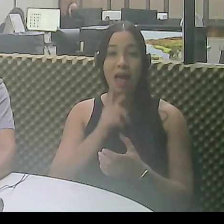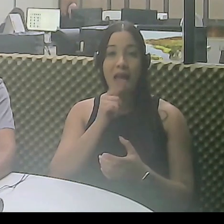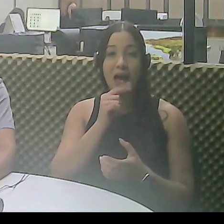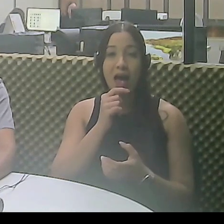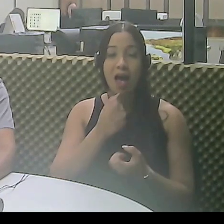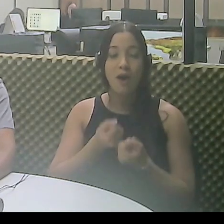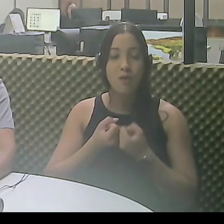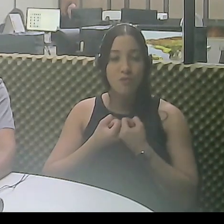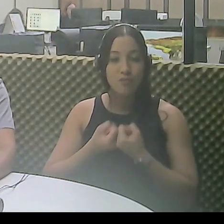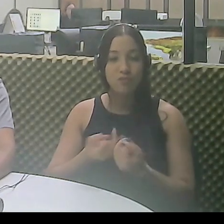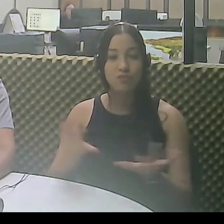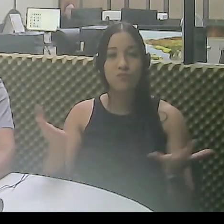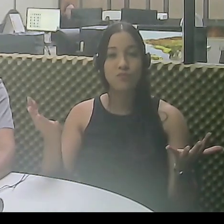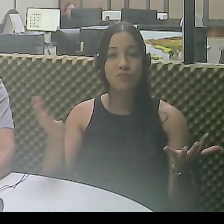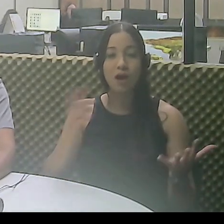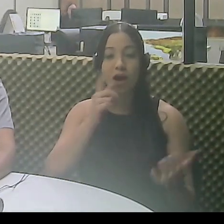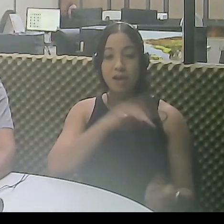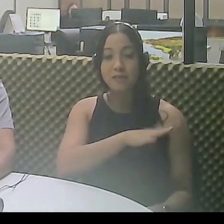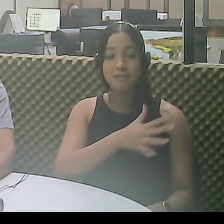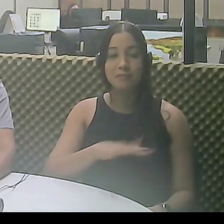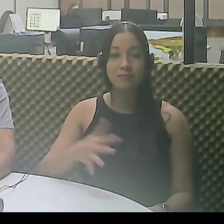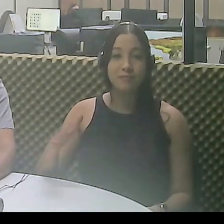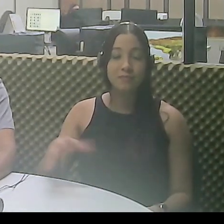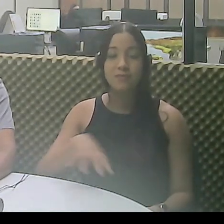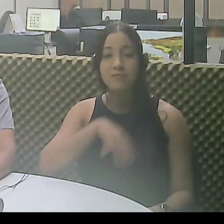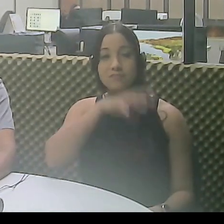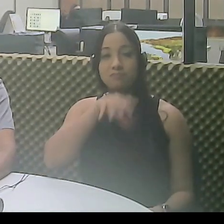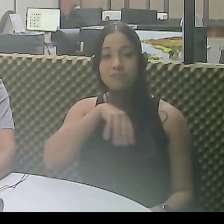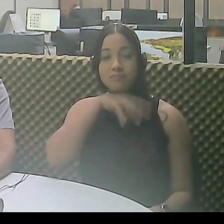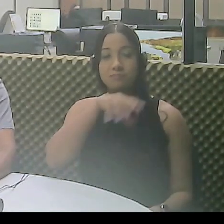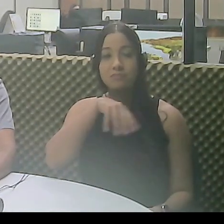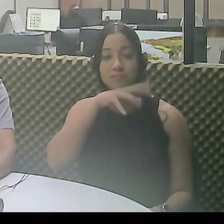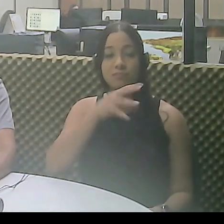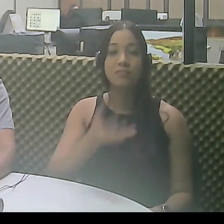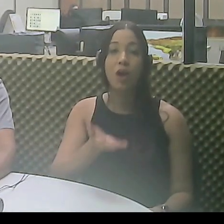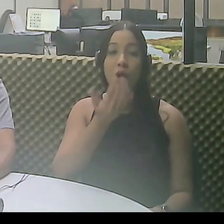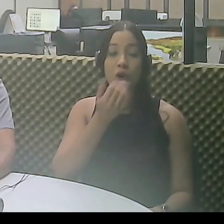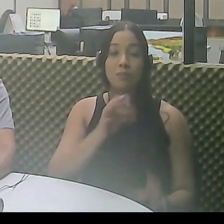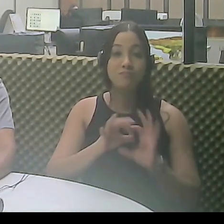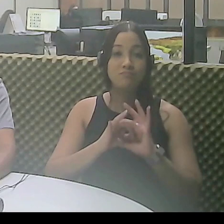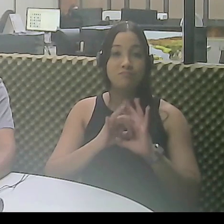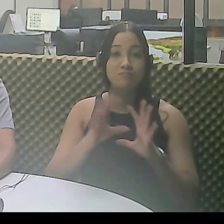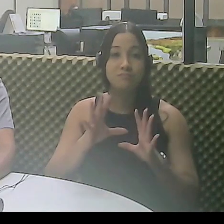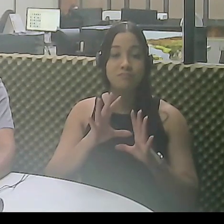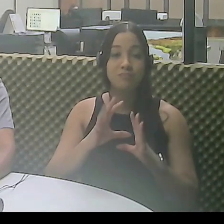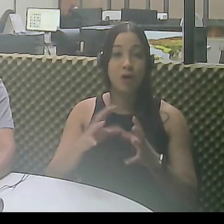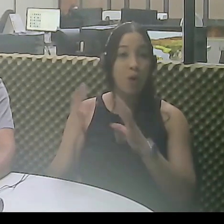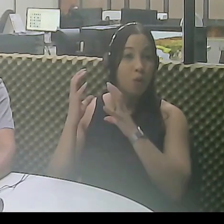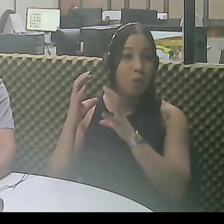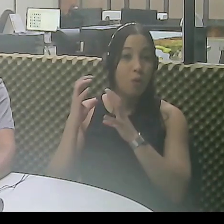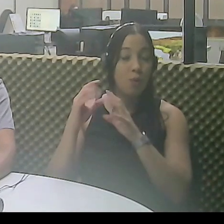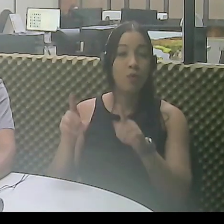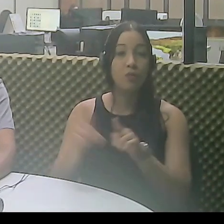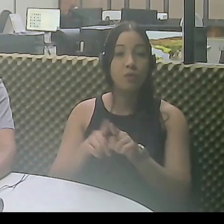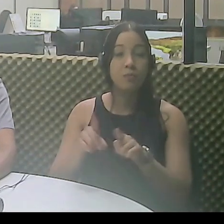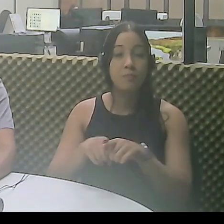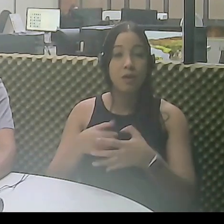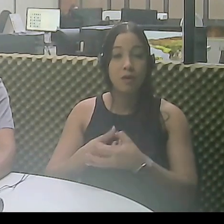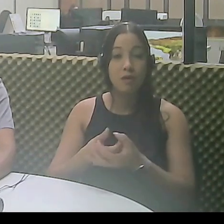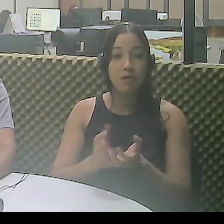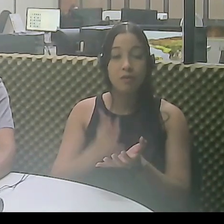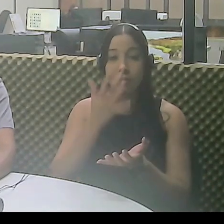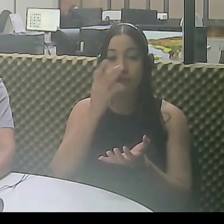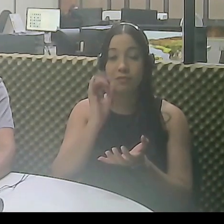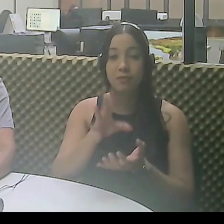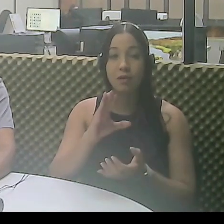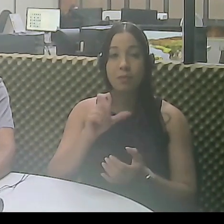água à vontade nos tanques para os animais. Os alimentos são disponibilizados em cascas de coco e melão, copinhos